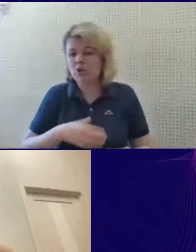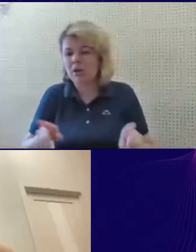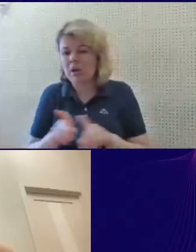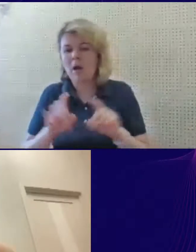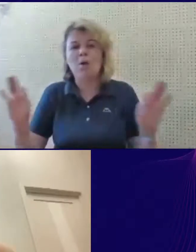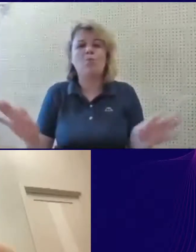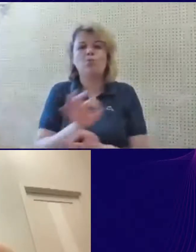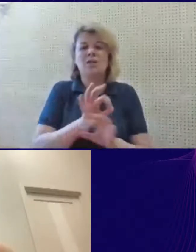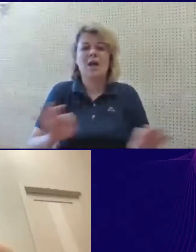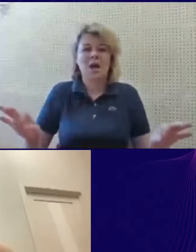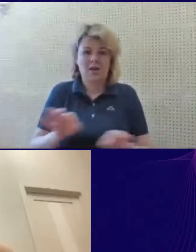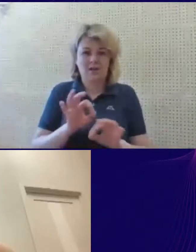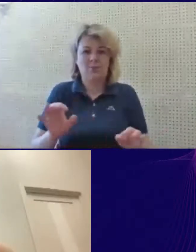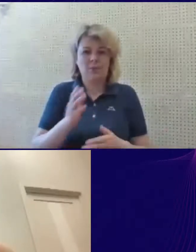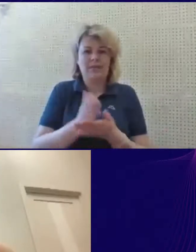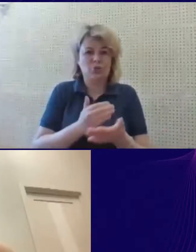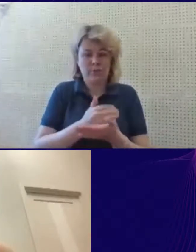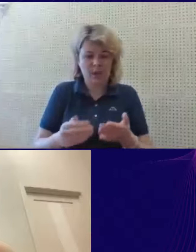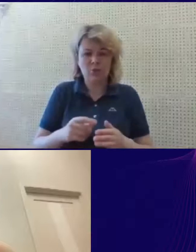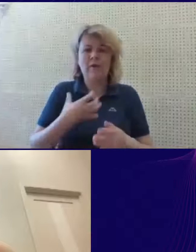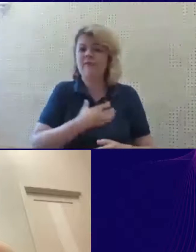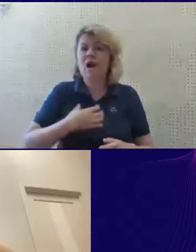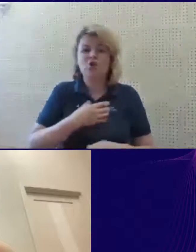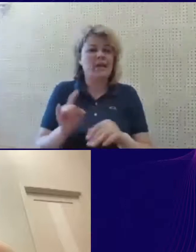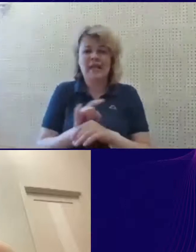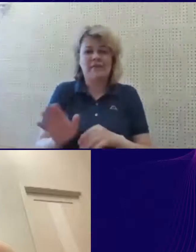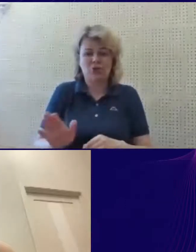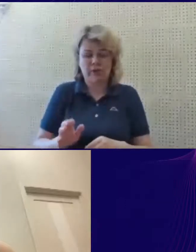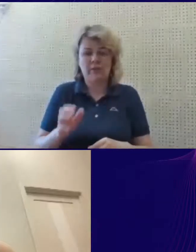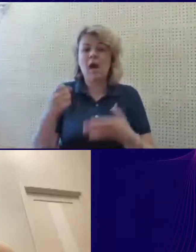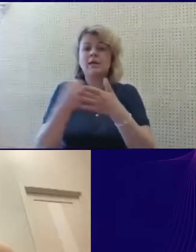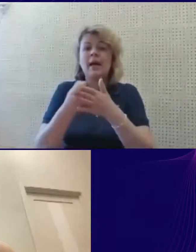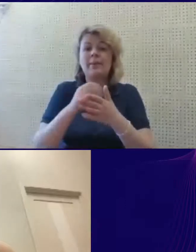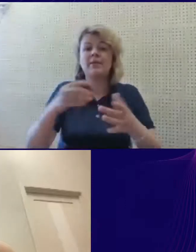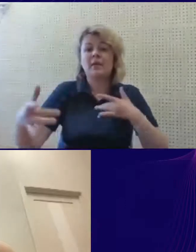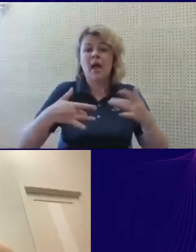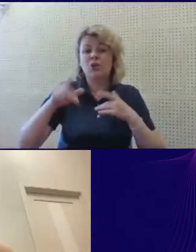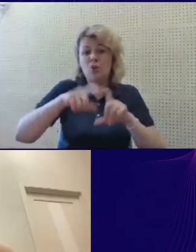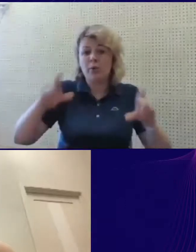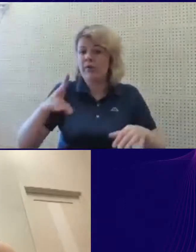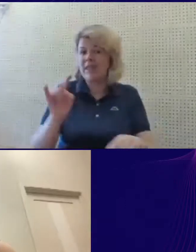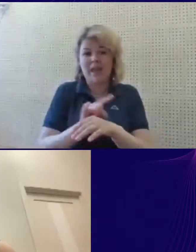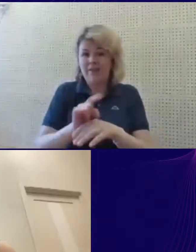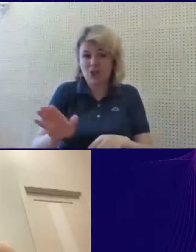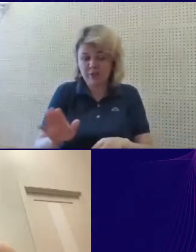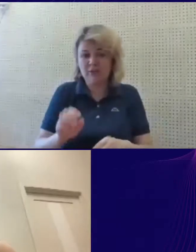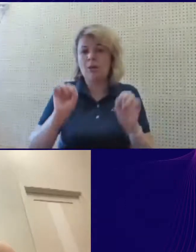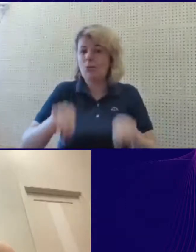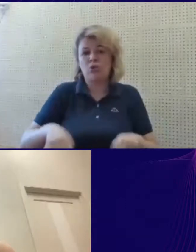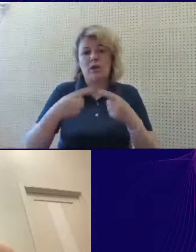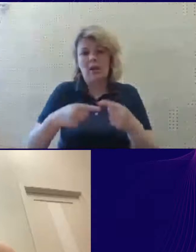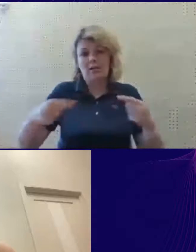музыкальному инструменту, не фальшивить. А добиться от актера не фальшивости можно очень разными способами.